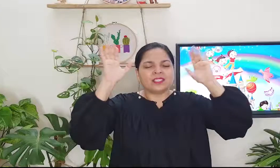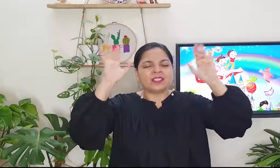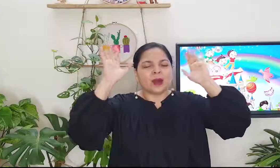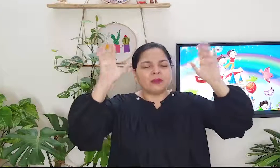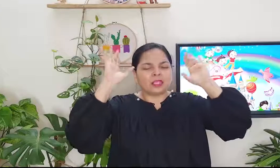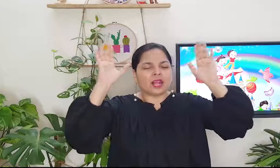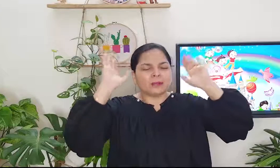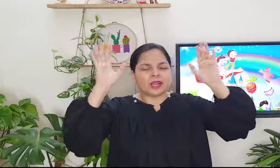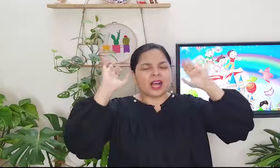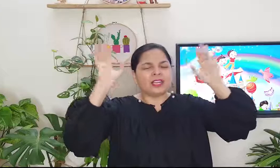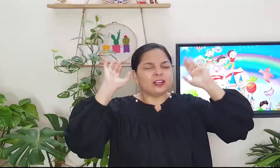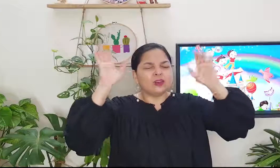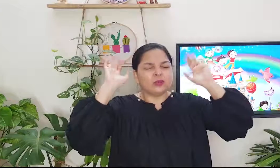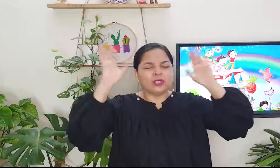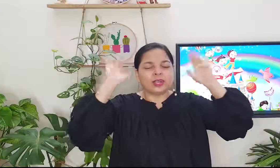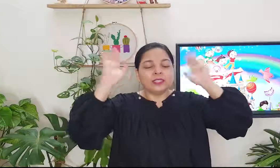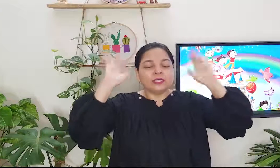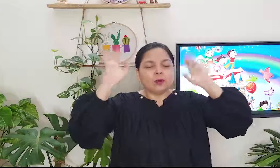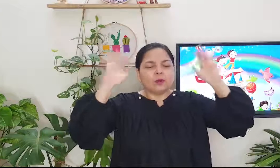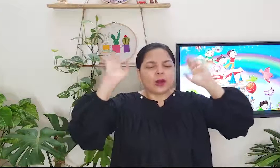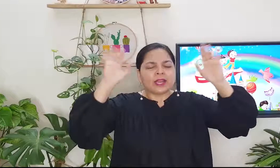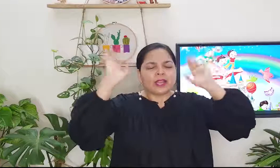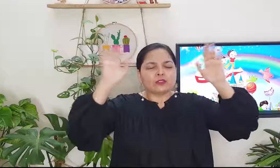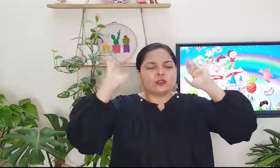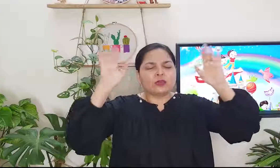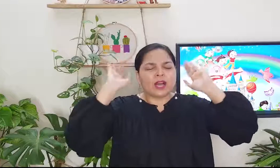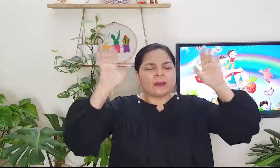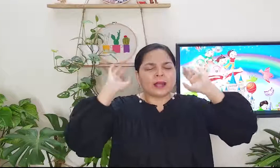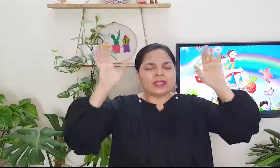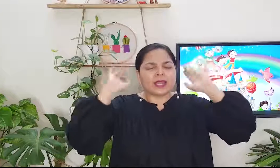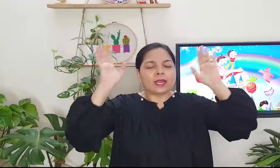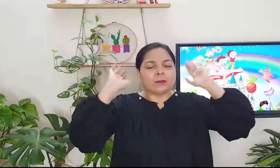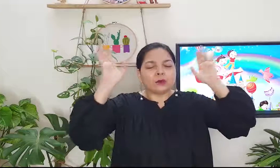হাড়েতে প্রভু আপনার শক্তি আছে প্রভু। হ্যালেলুয়া। ও রে বৌন্দ্রালা বাগরা টেকে বৌস